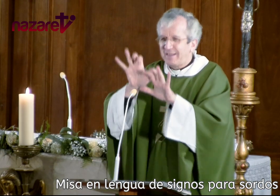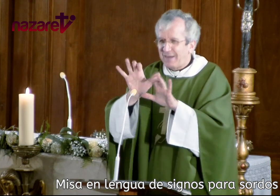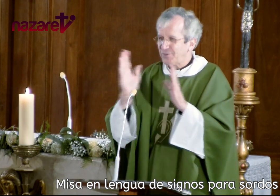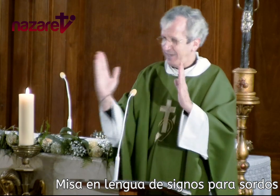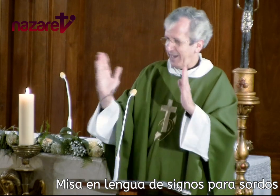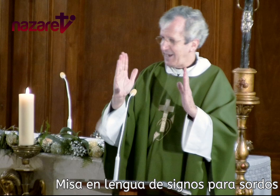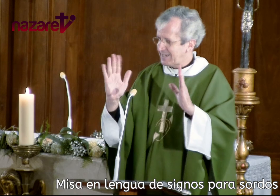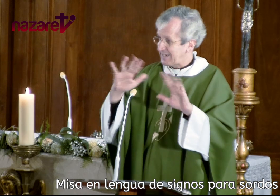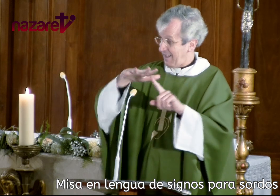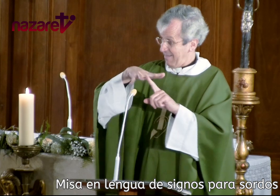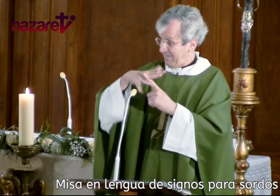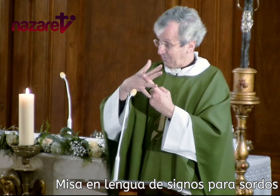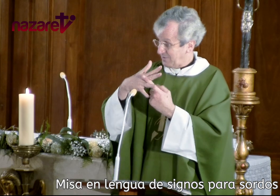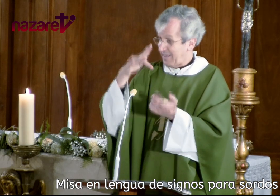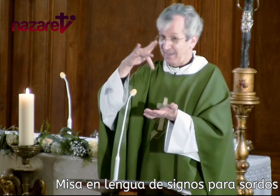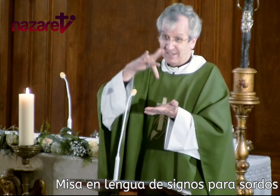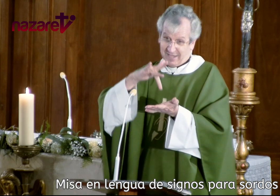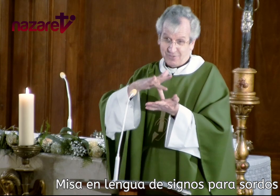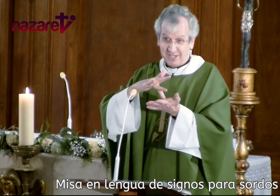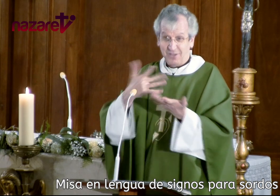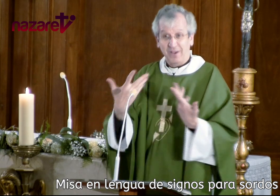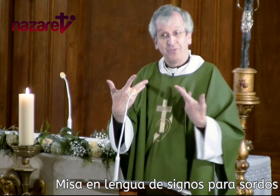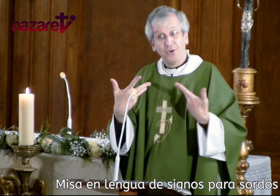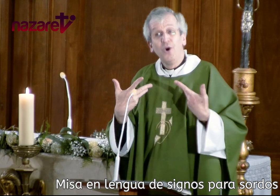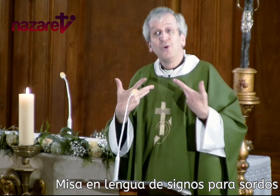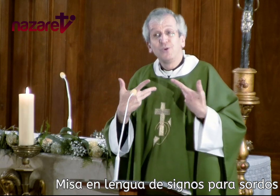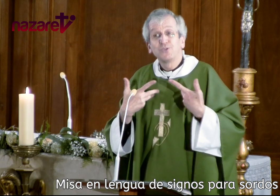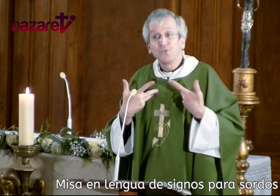en esas circunstancias que nos está tocando sufrir